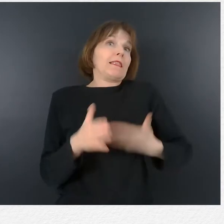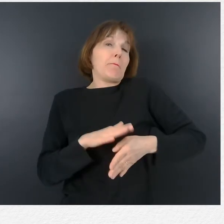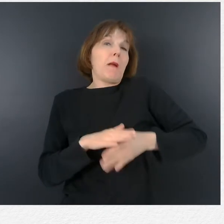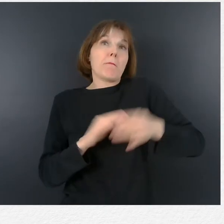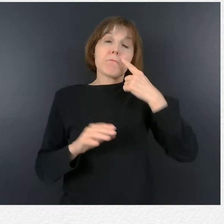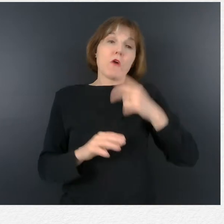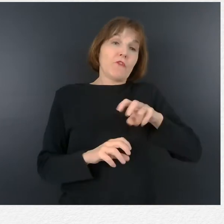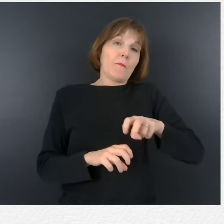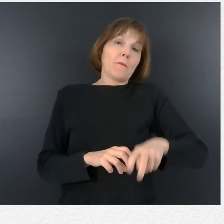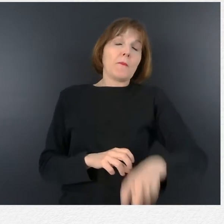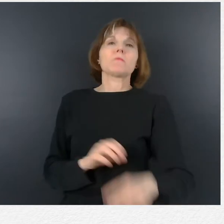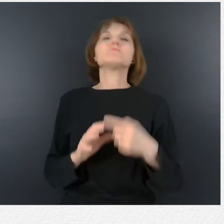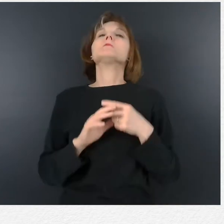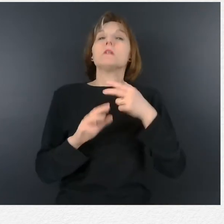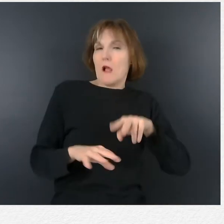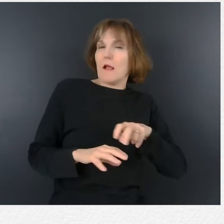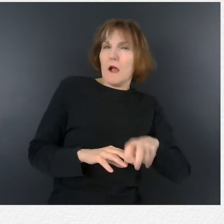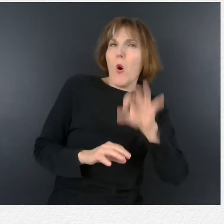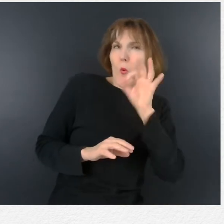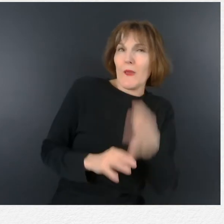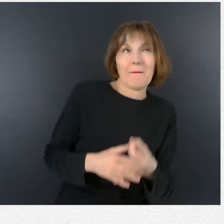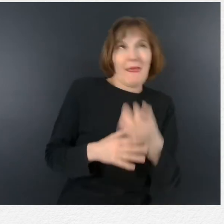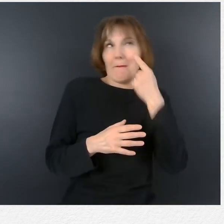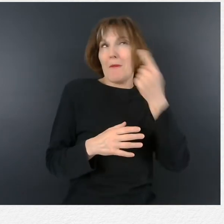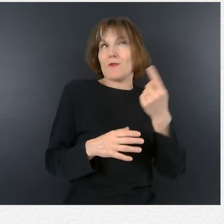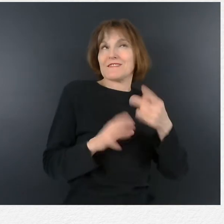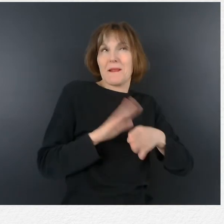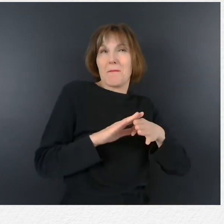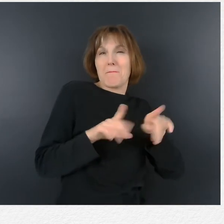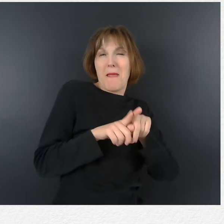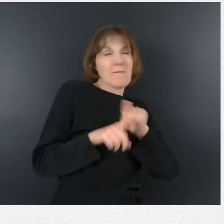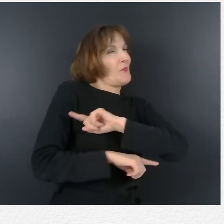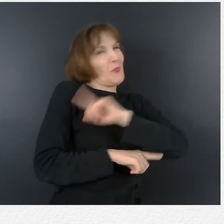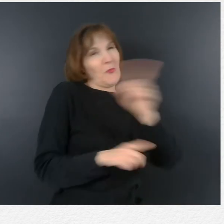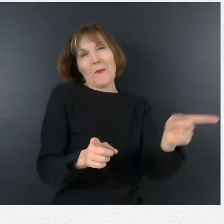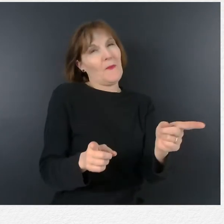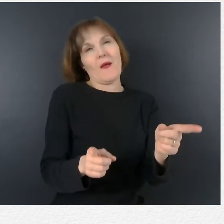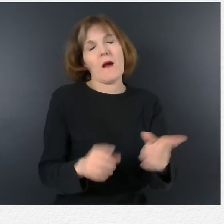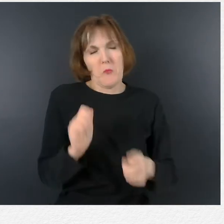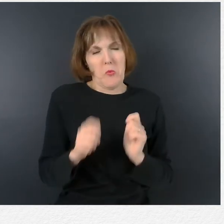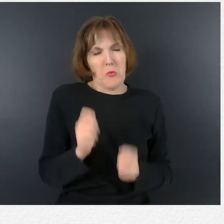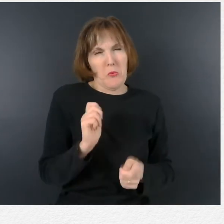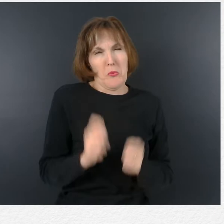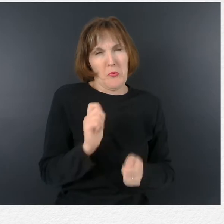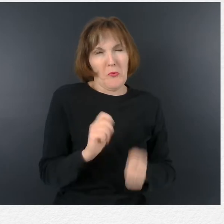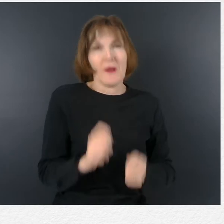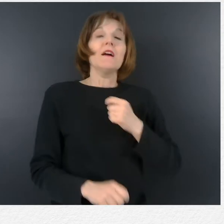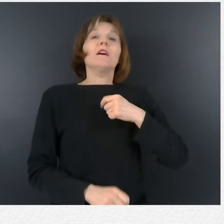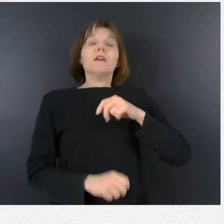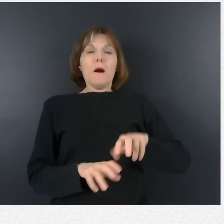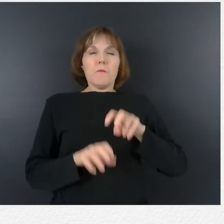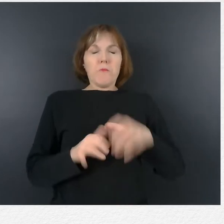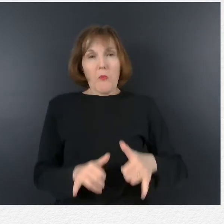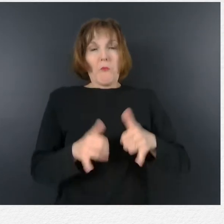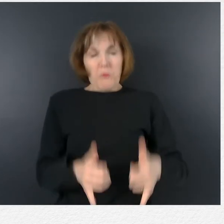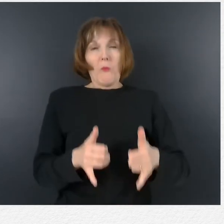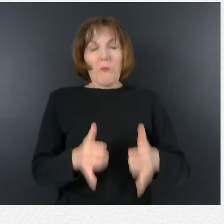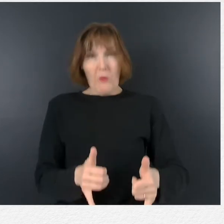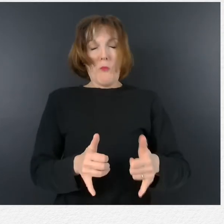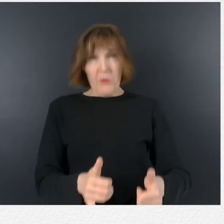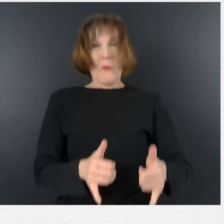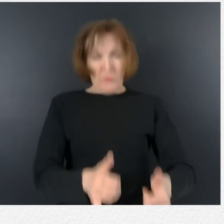pas de la manière qu'il avait d'abord conçue. Et descendant, il frappa chaque marche. Et un son se